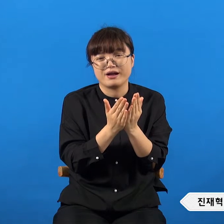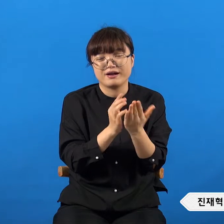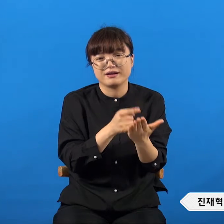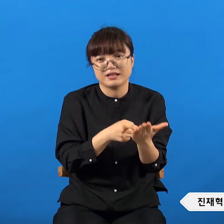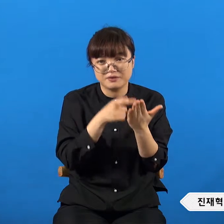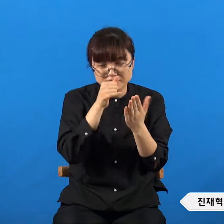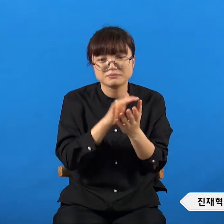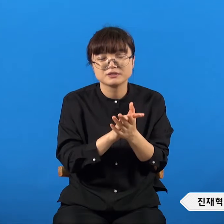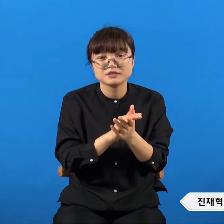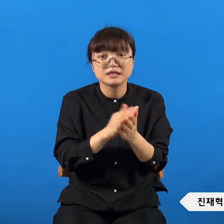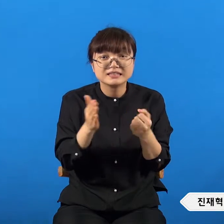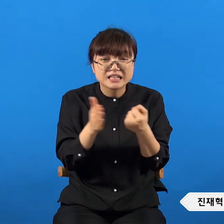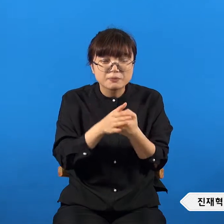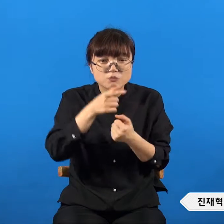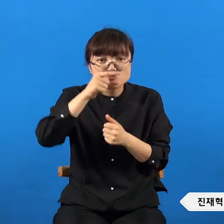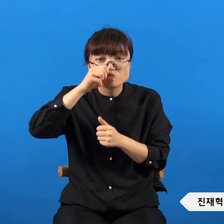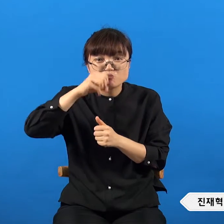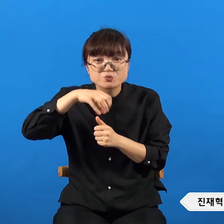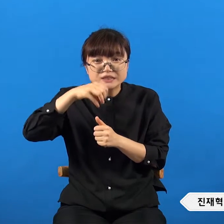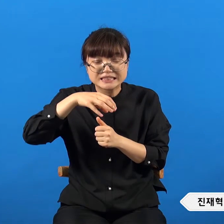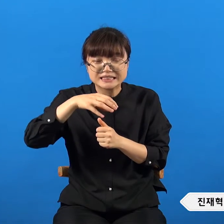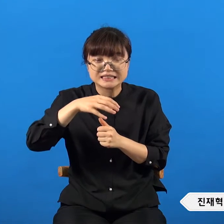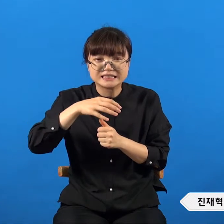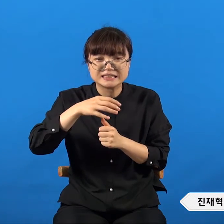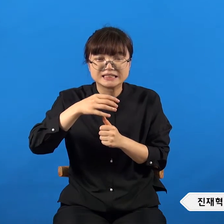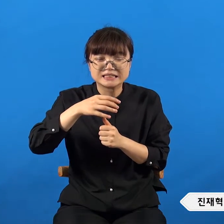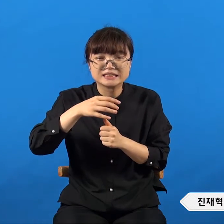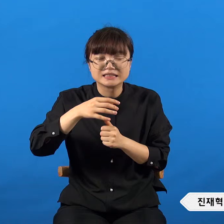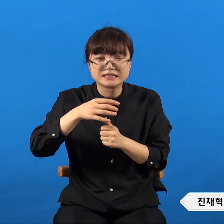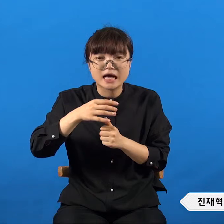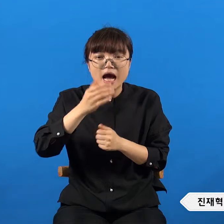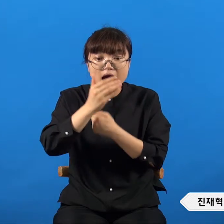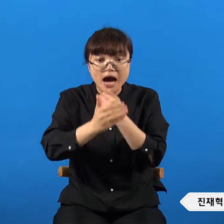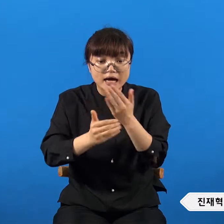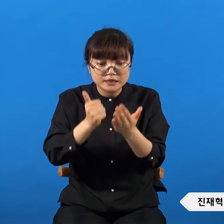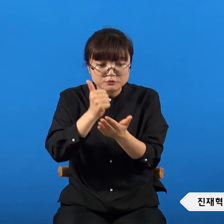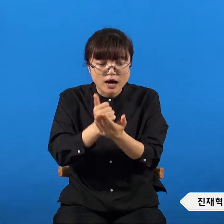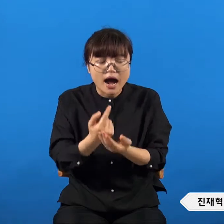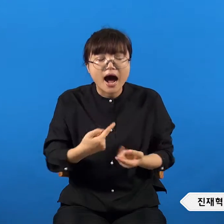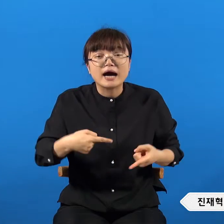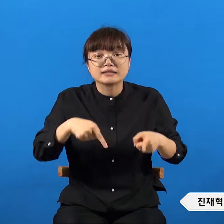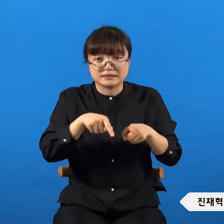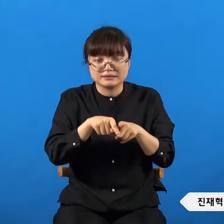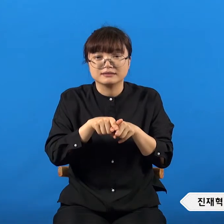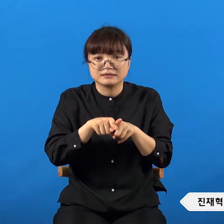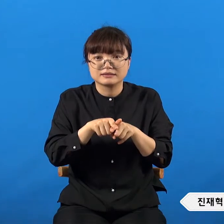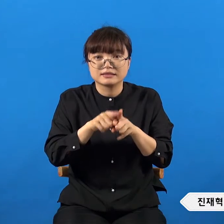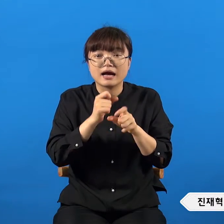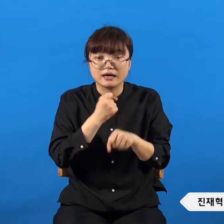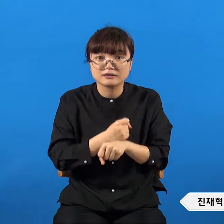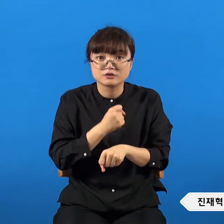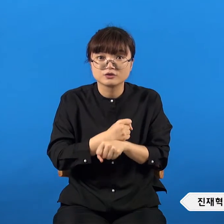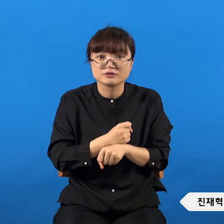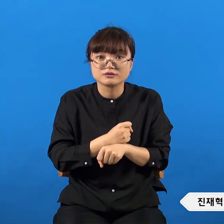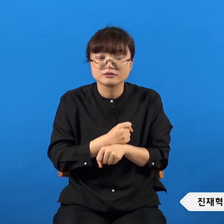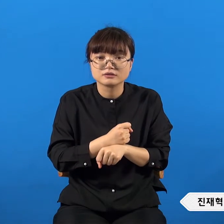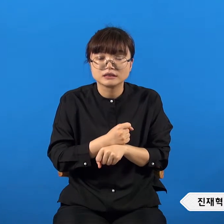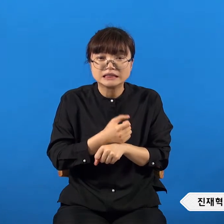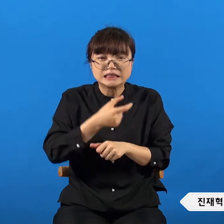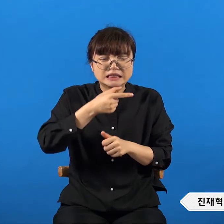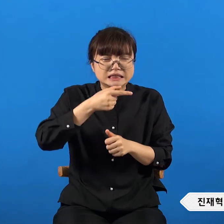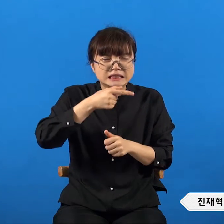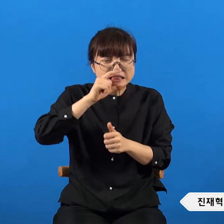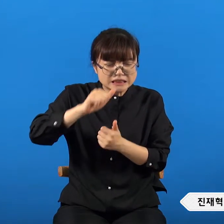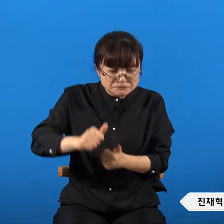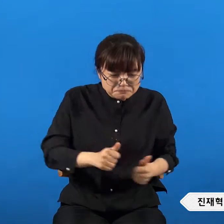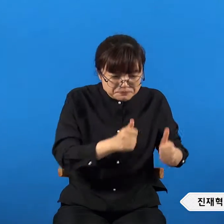있습니다. 그래서 물 뿌리는 침례도 하나님과 하나됨을 상징하는 똑같은 의미입니다. 그러나